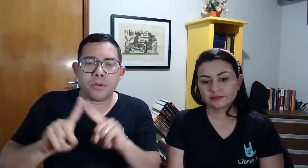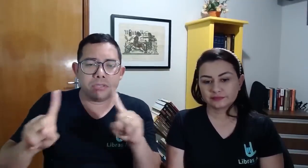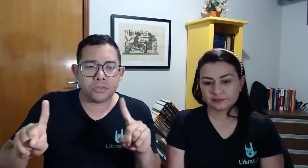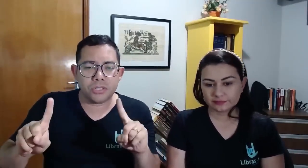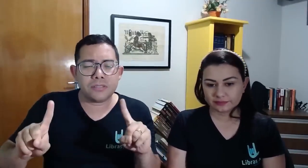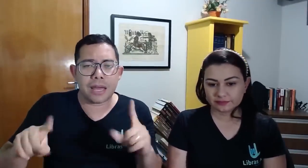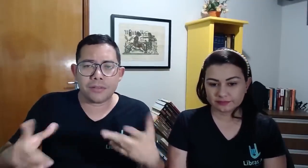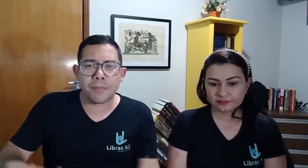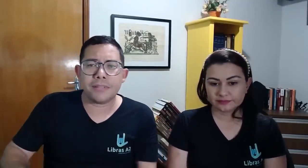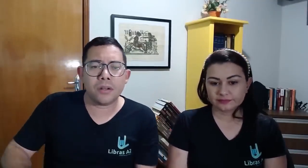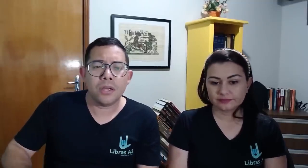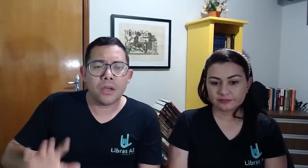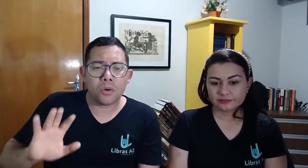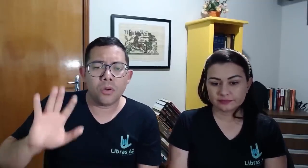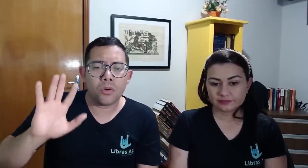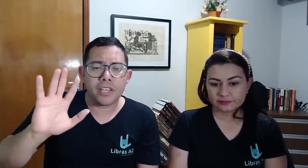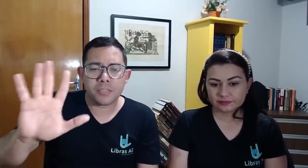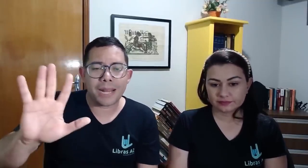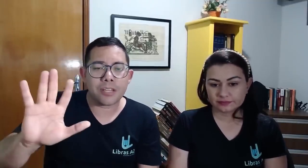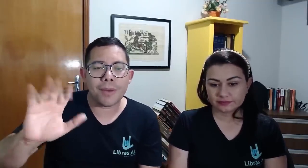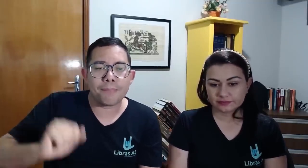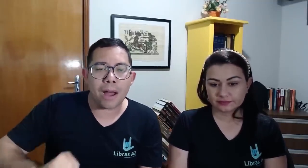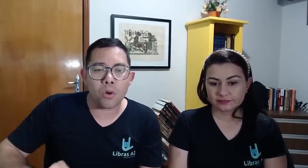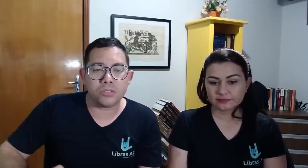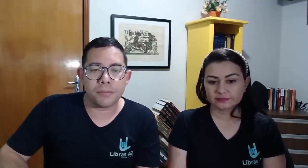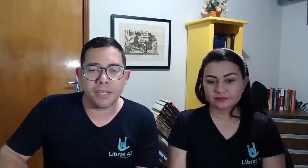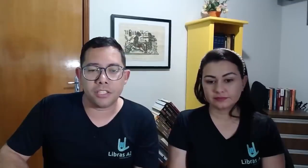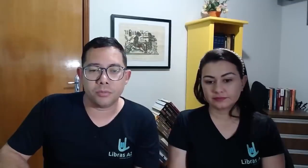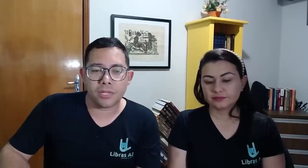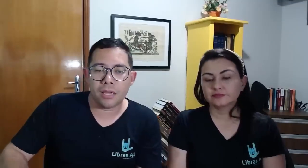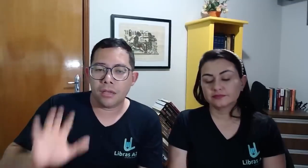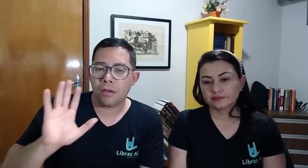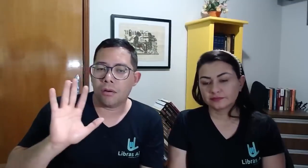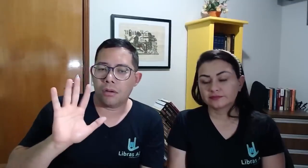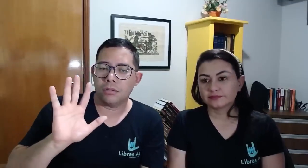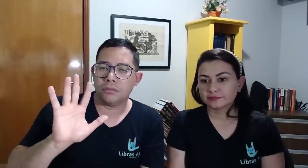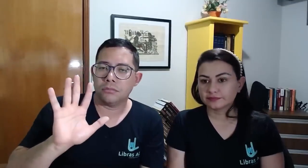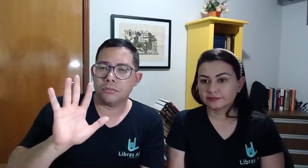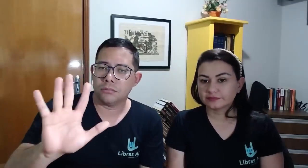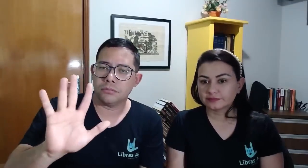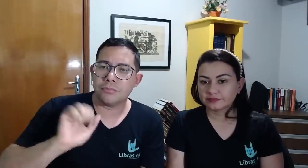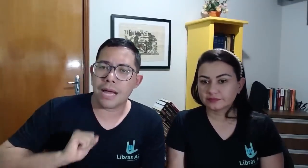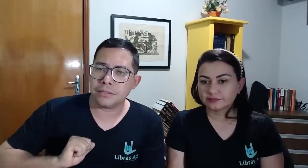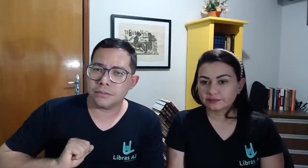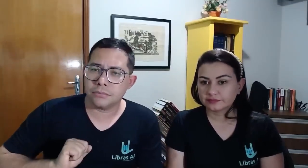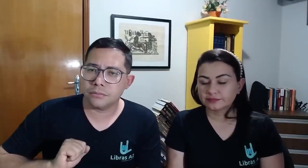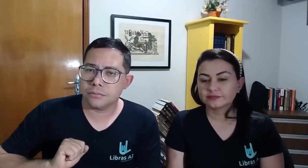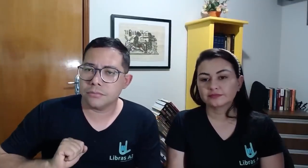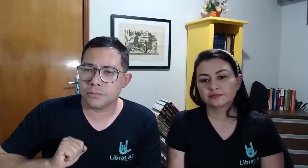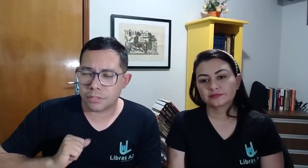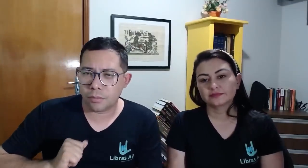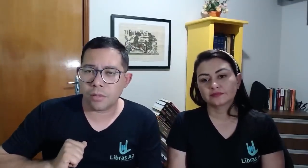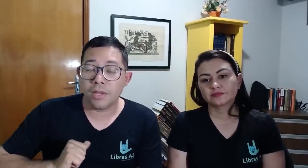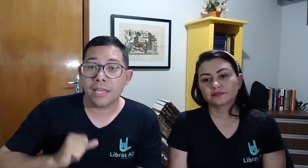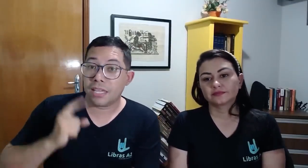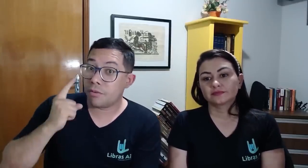ser utilizado, tá? Mas ela colocou esse para dar uma pausa mesmo, né? Ó. Mas, tranquilo? E ela falou,